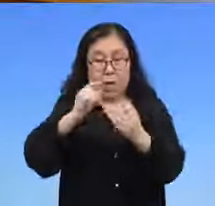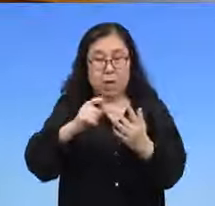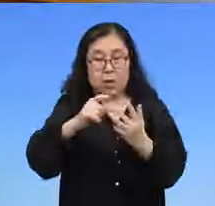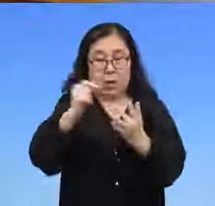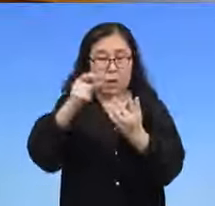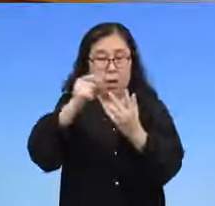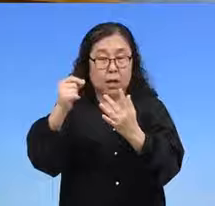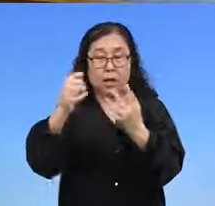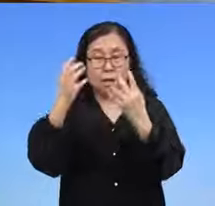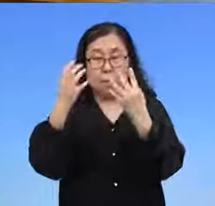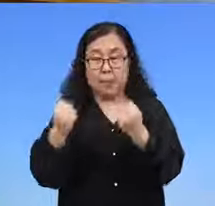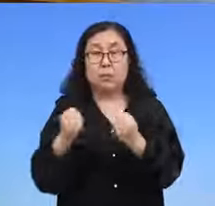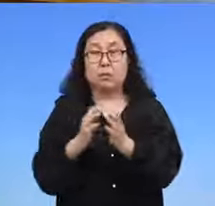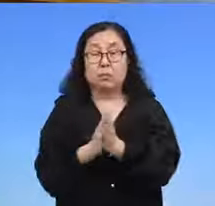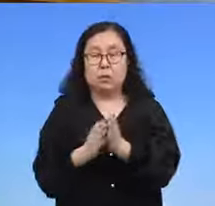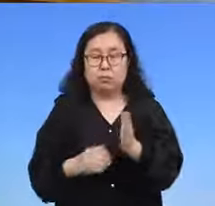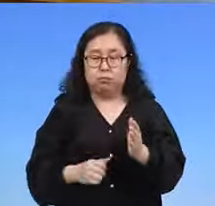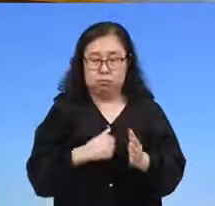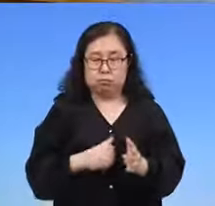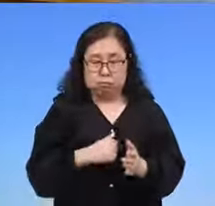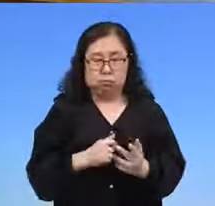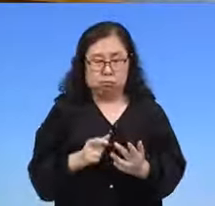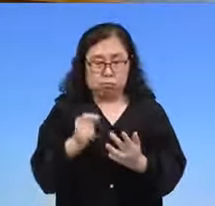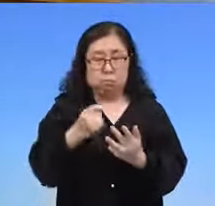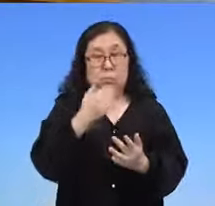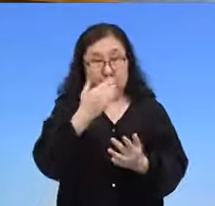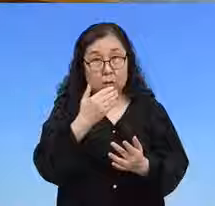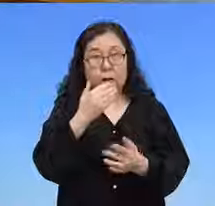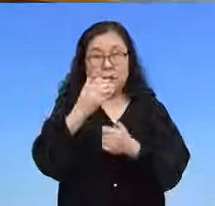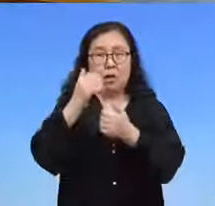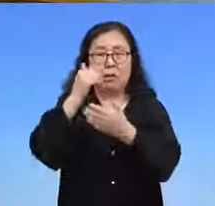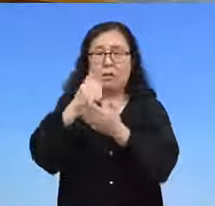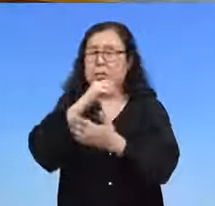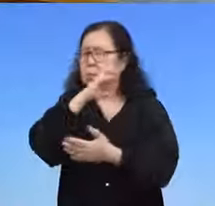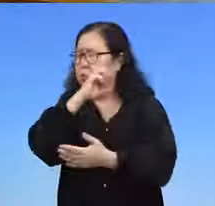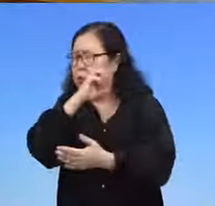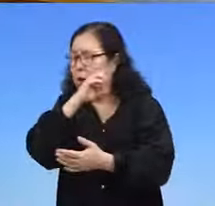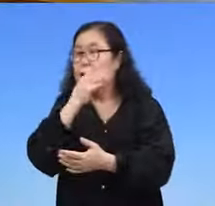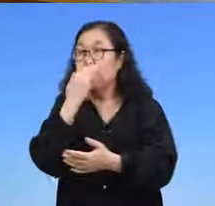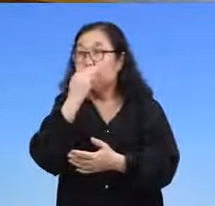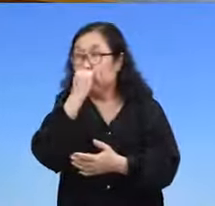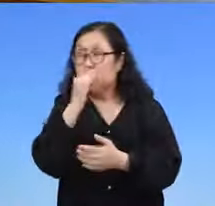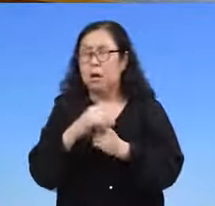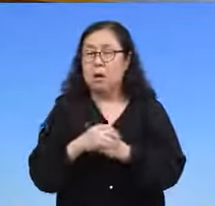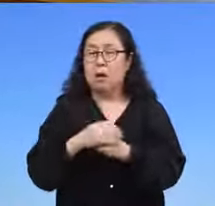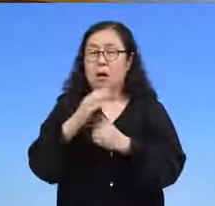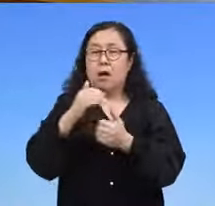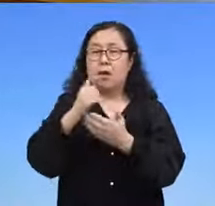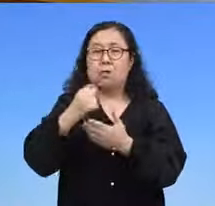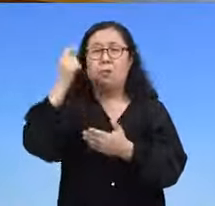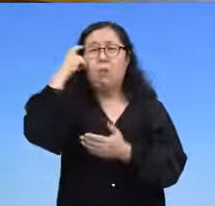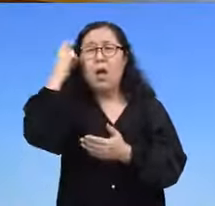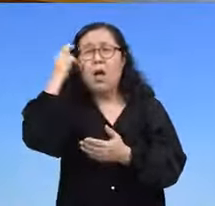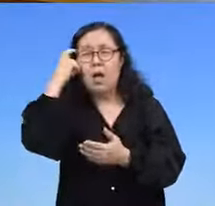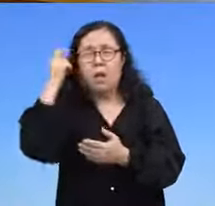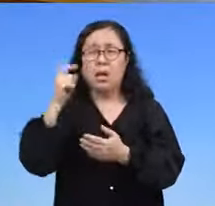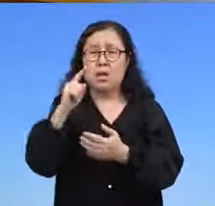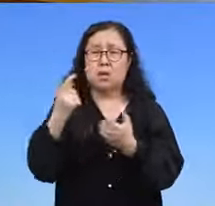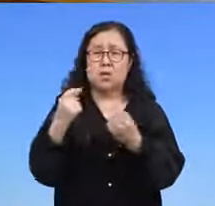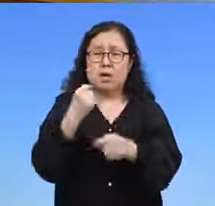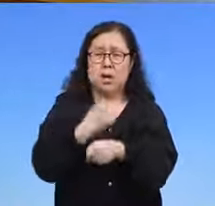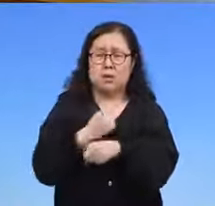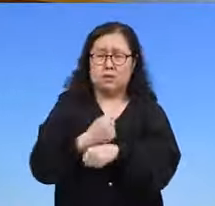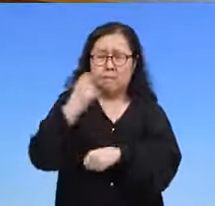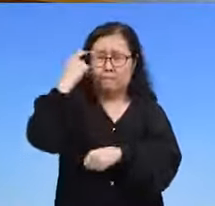요소가 많았습니다. 분노를 택할 수 있습니다. 하나님께 서운함을 택할 수 있습니다. 하나님 무슨 일을 이렇게